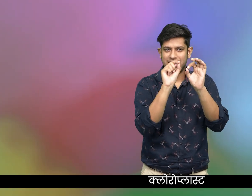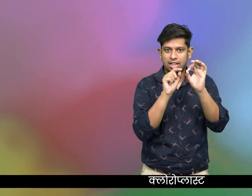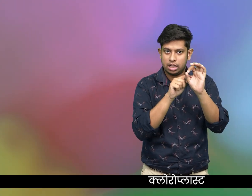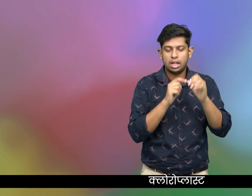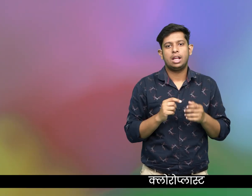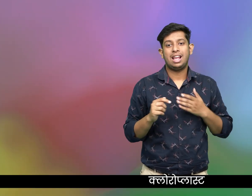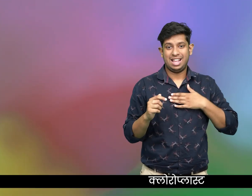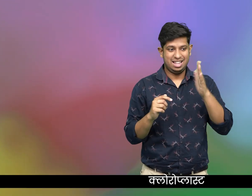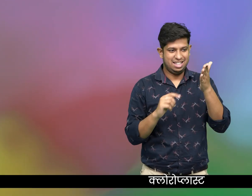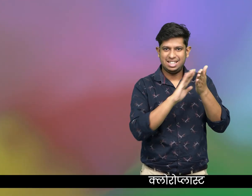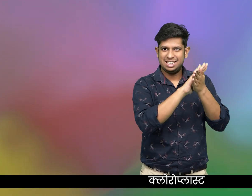क्लोरोप्लास्ट.